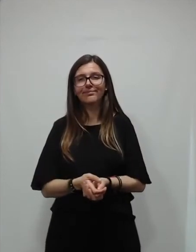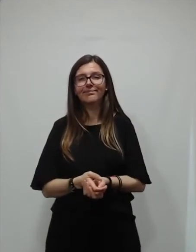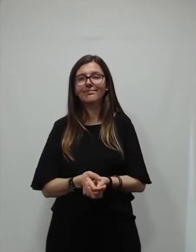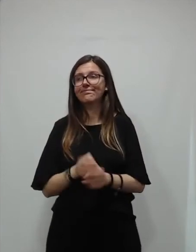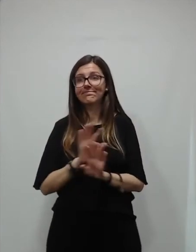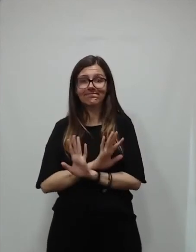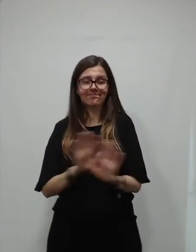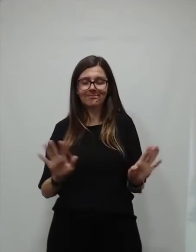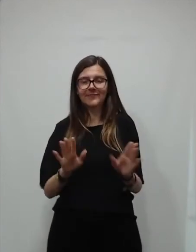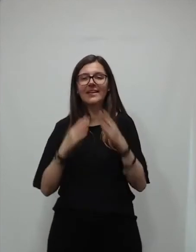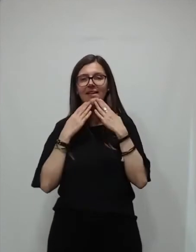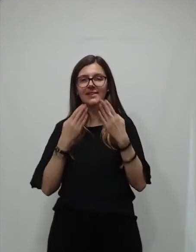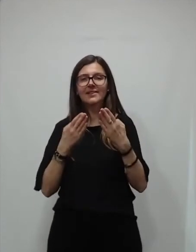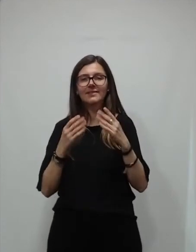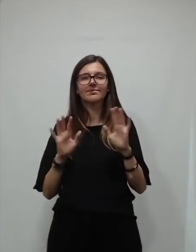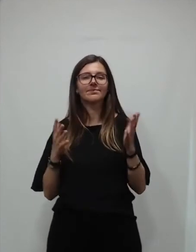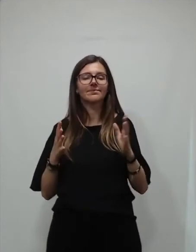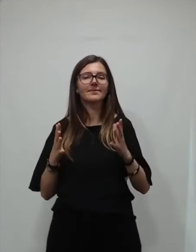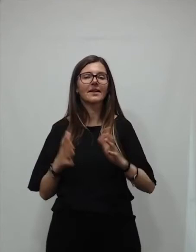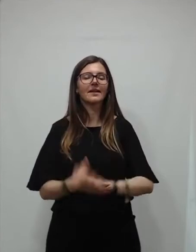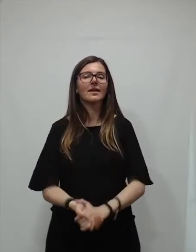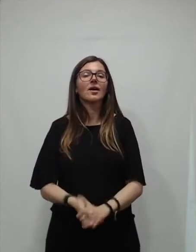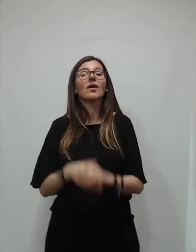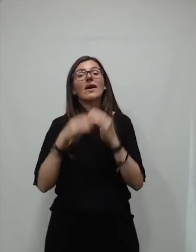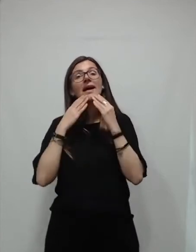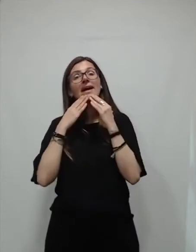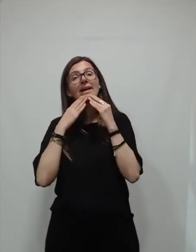Muchas gracias. Muchísimas